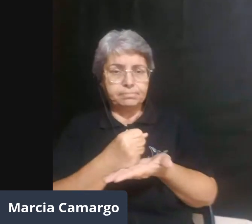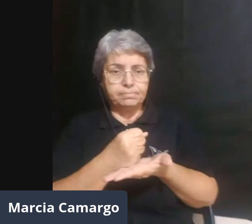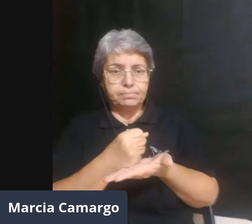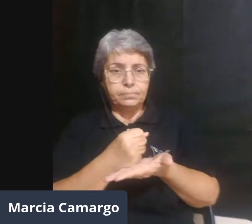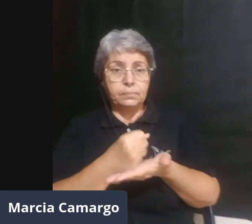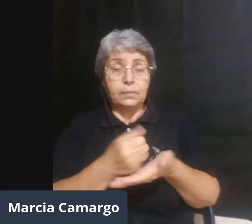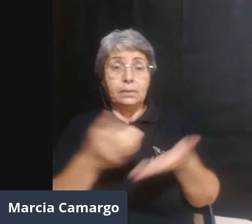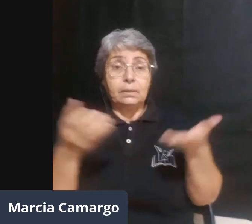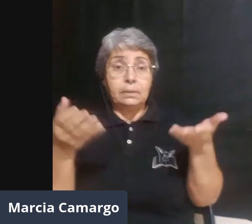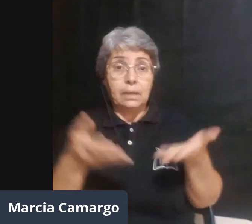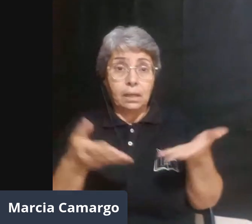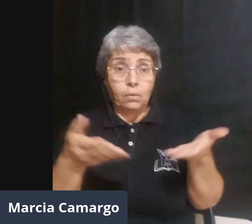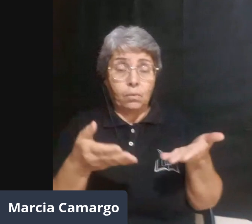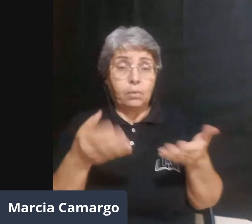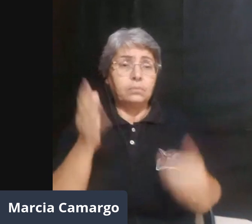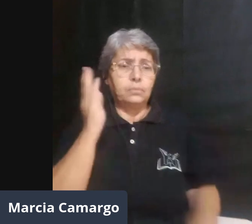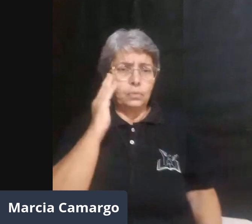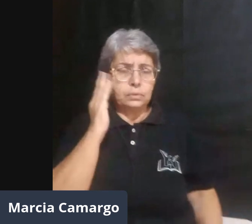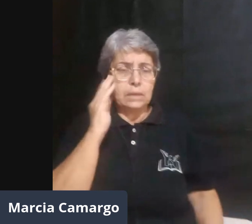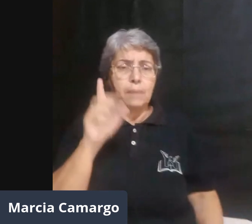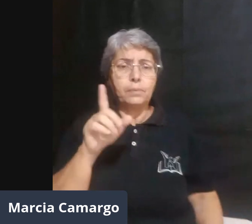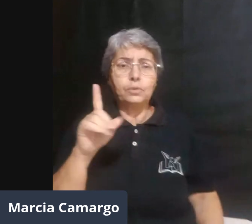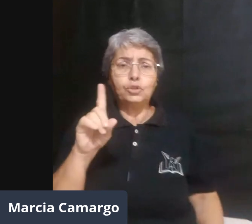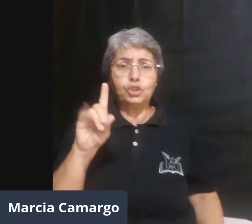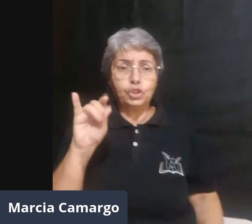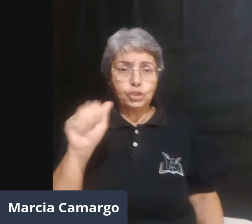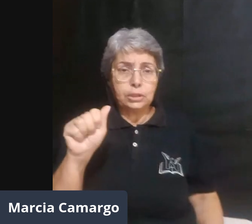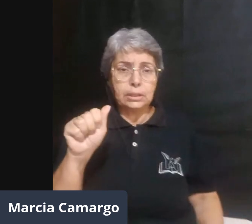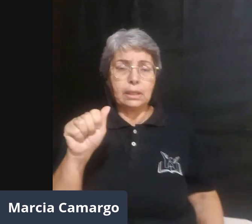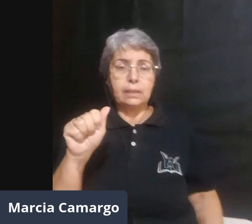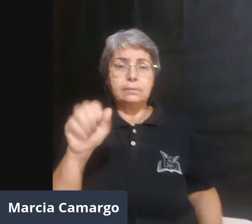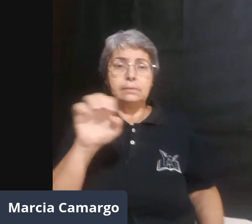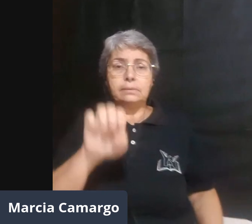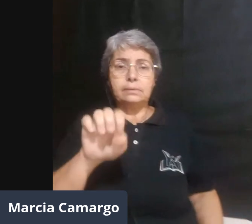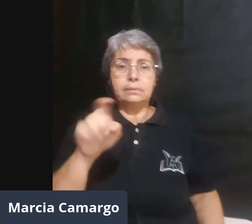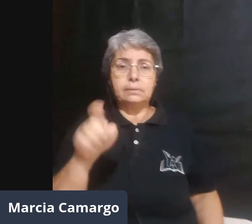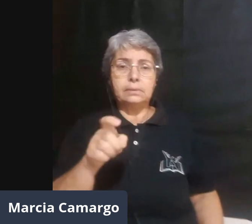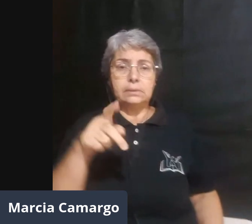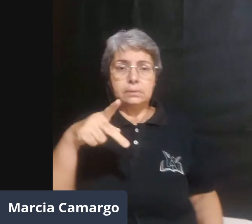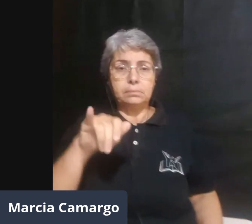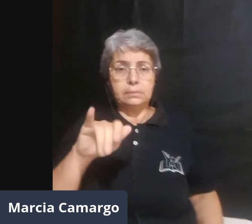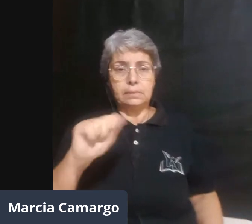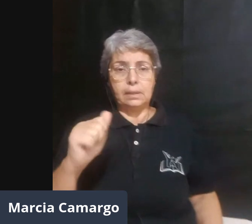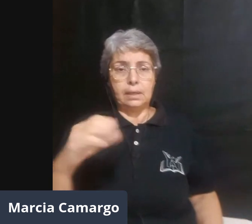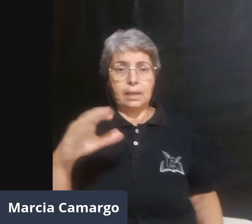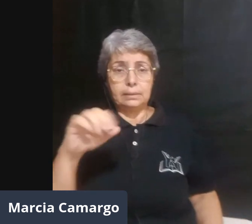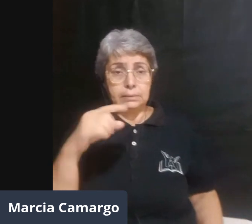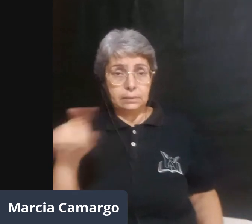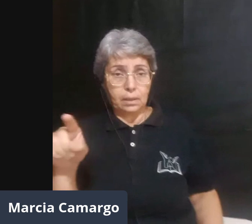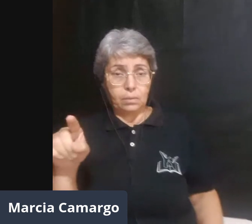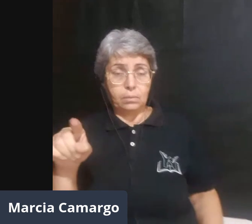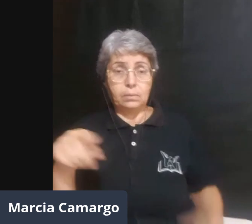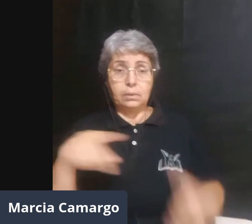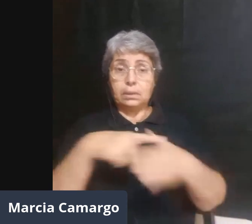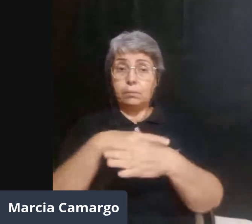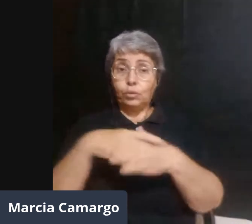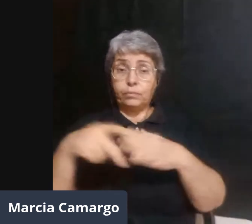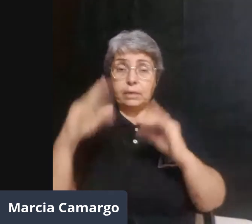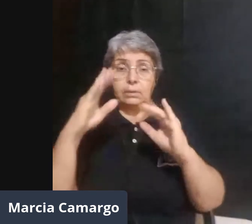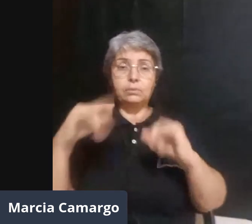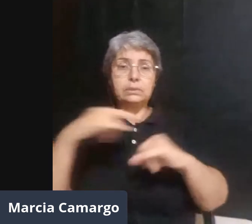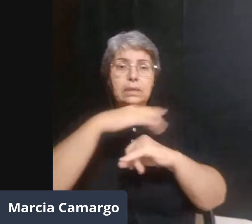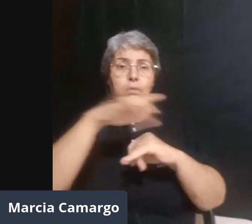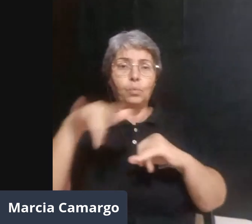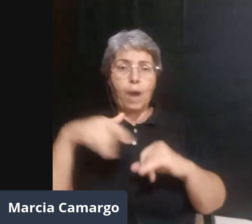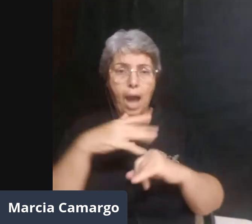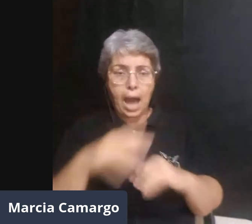da expiação, vivendo o dia real da purificação do santuário. E vimos também